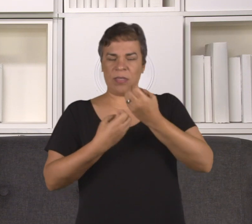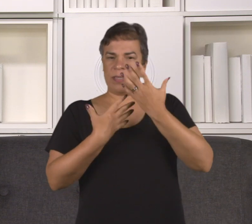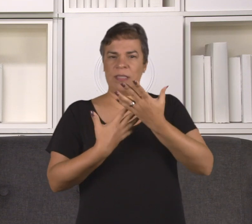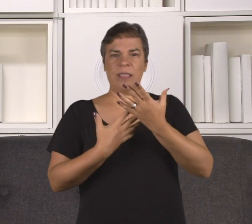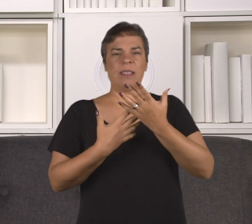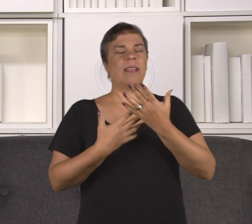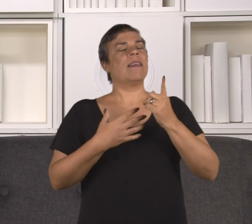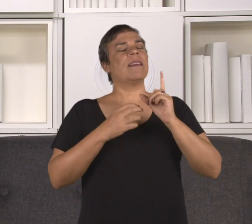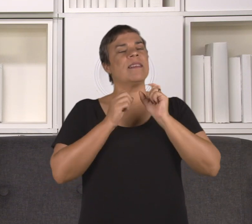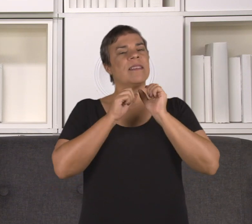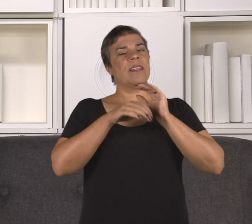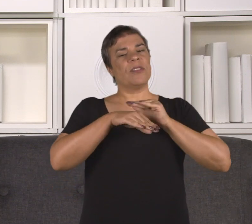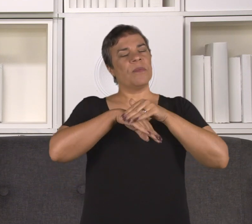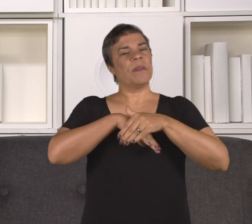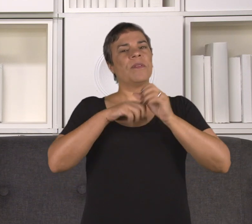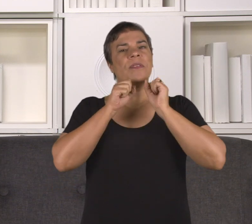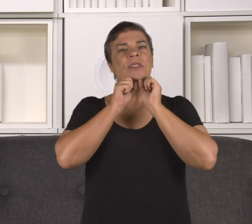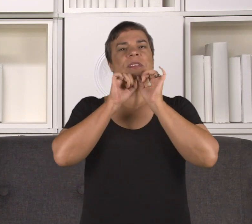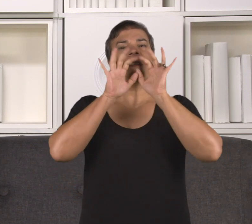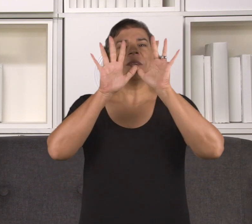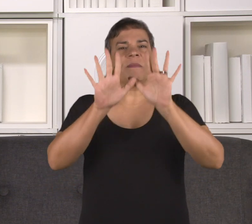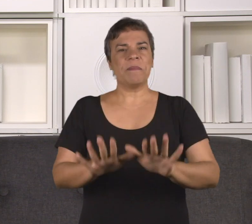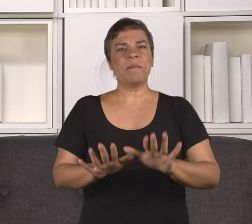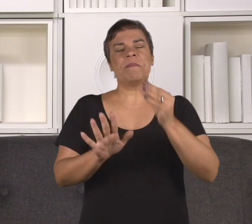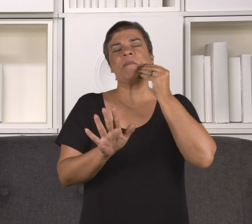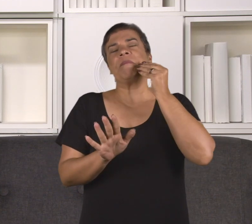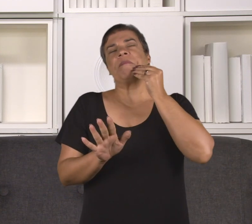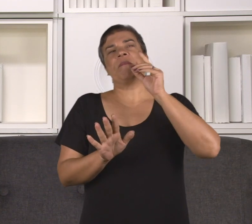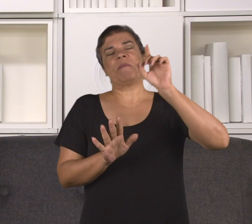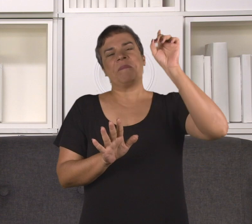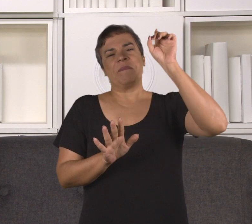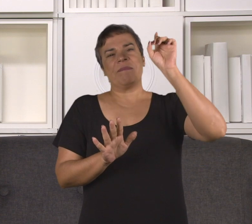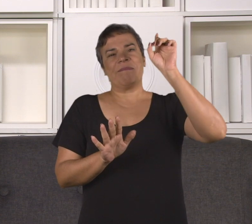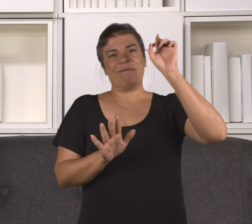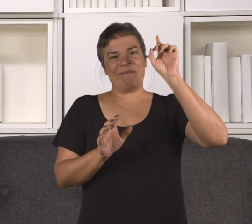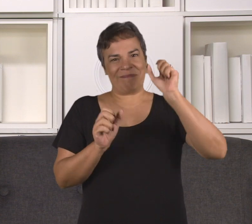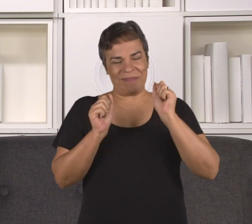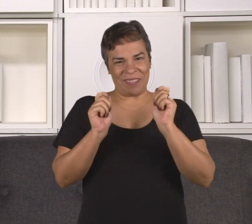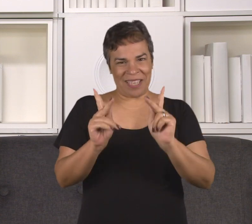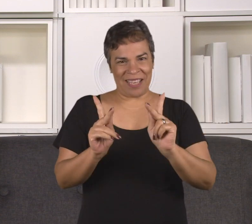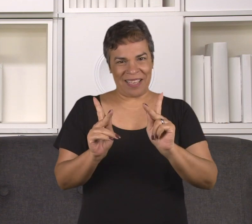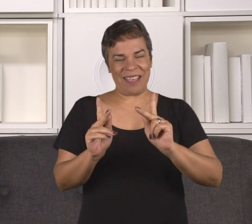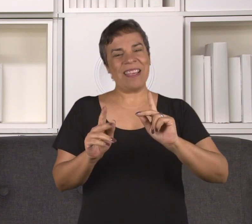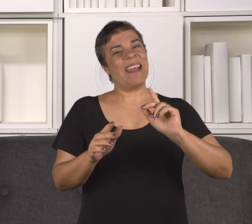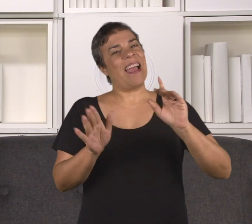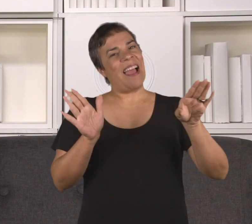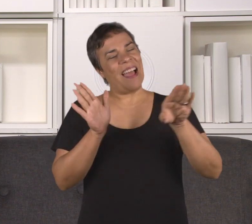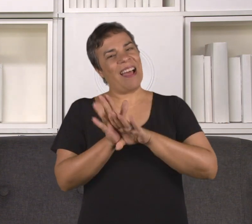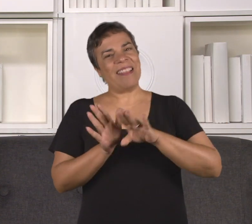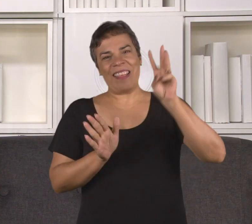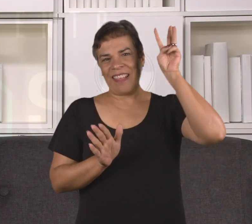Que seja uma noite abençoada de experiências com Deus. Até quinta, se Deus quiser.